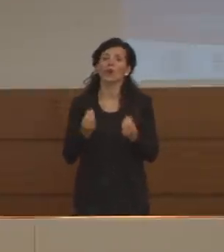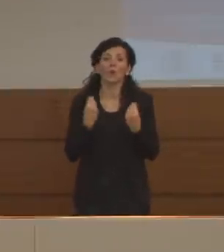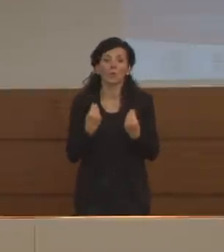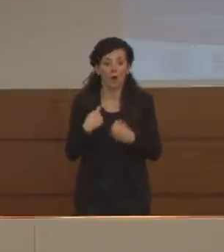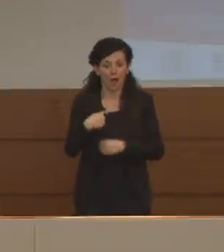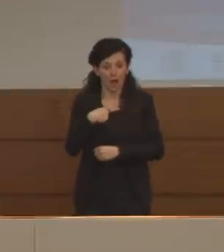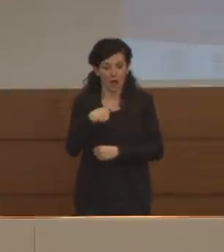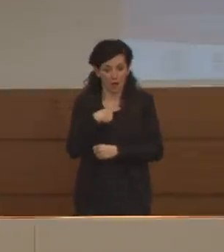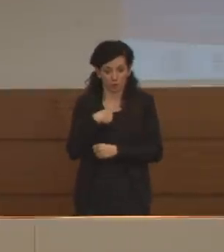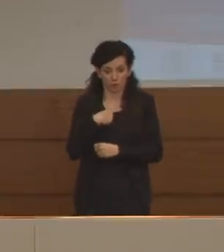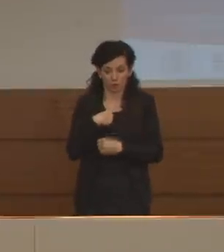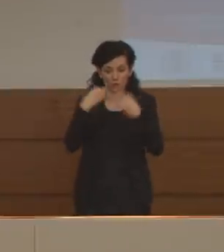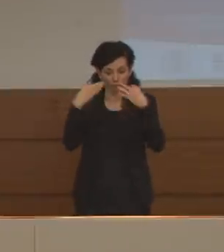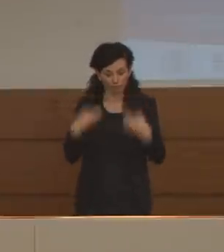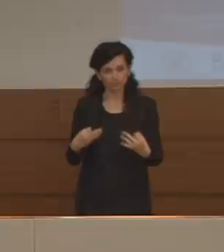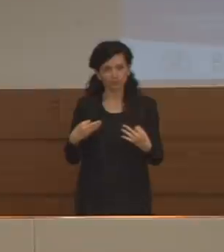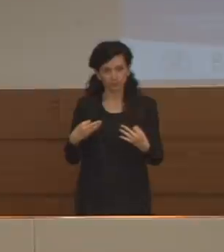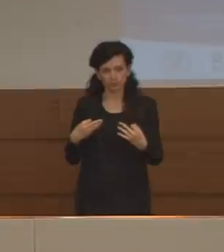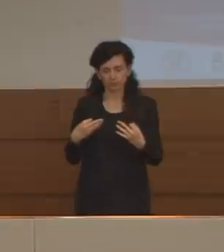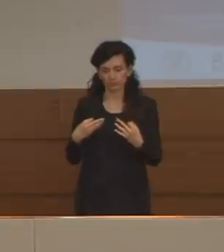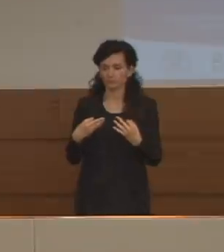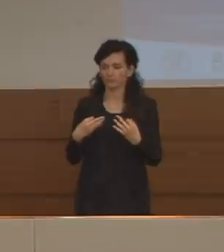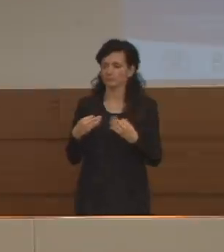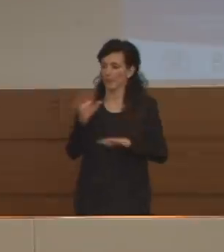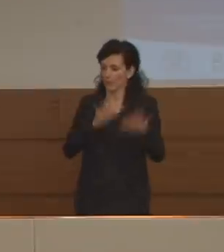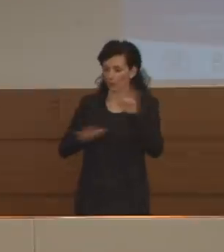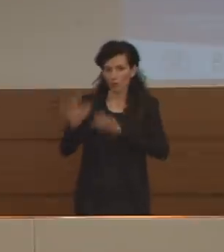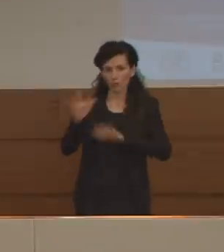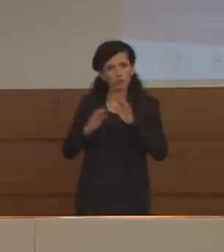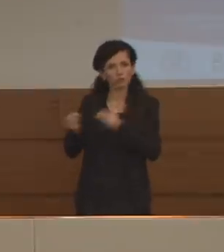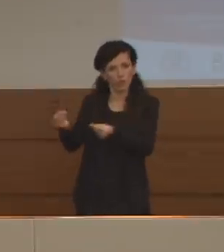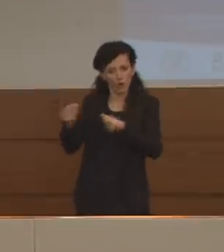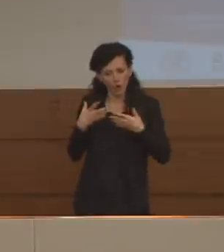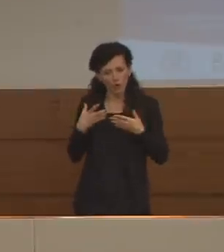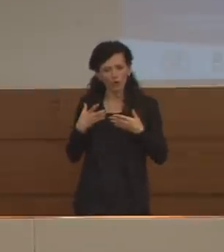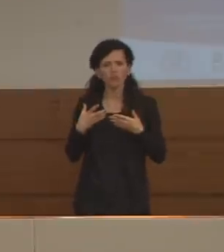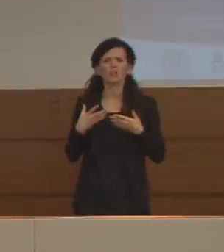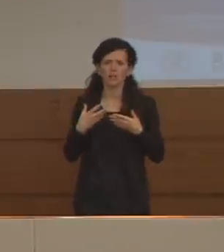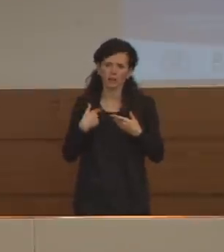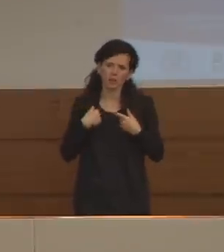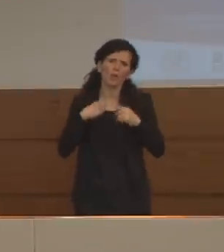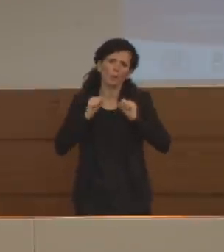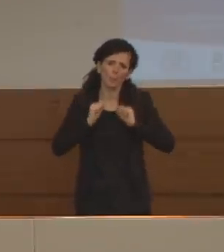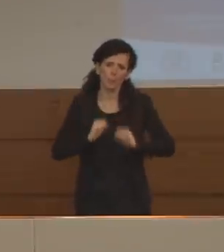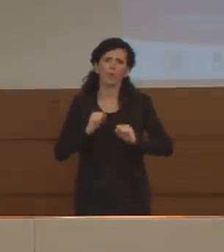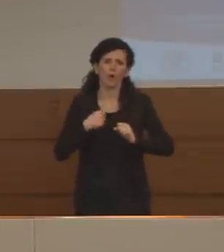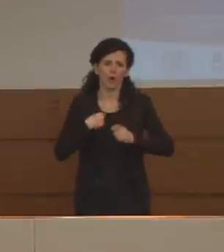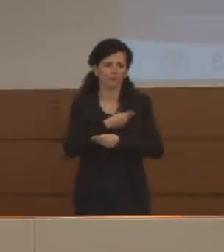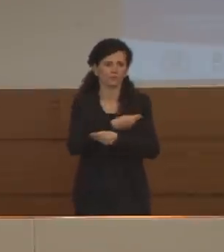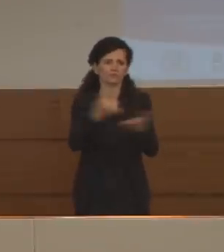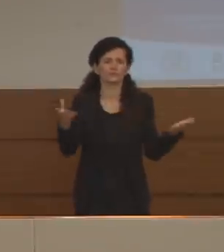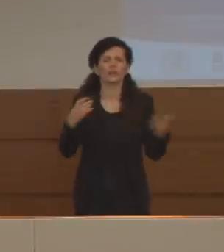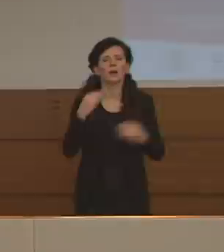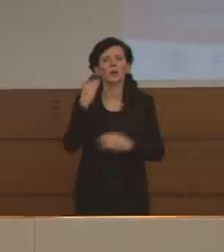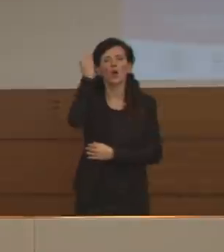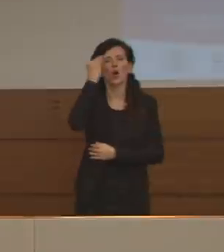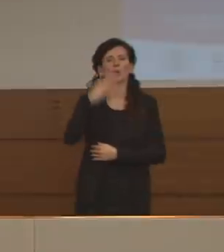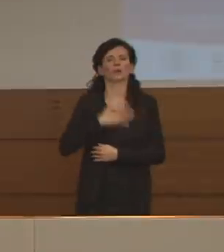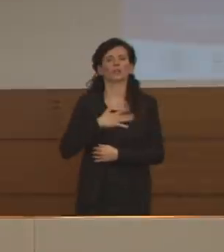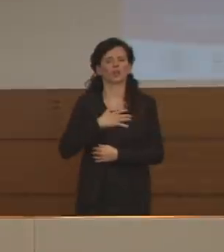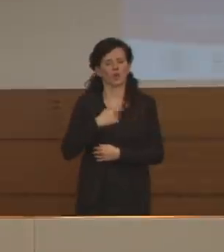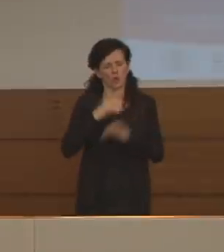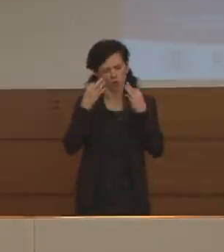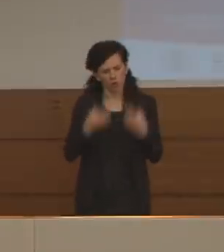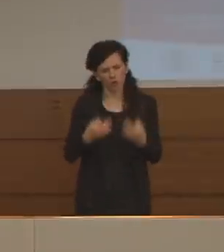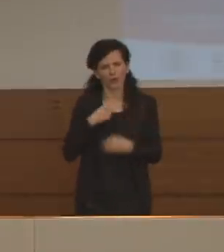avrò noti questi dati queste informazioni potrò dare anche il mio la mia opinione